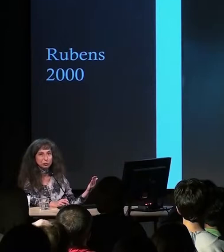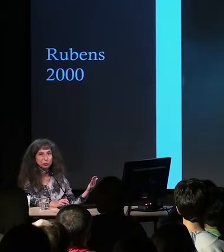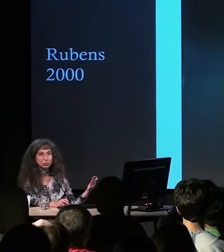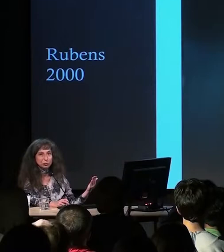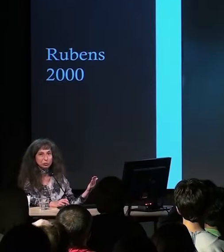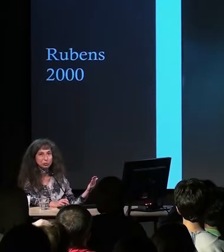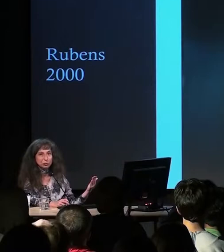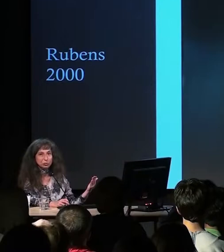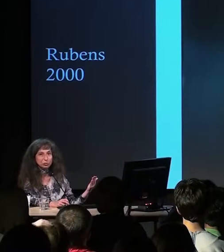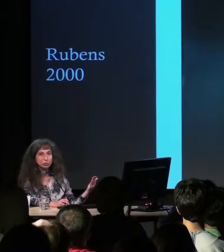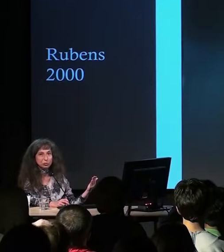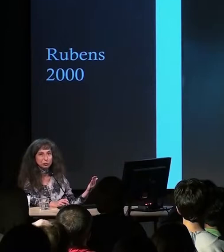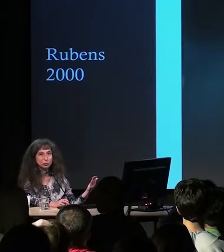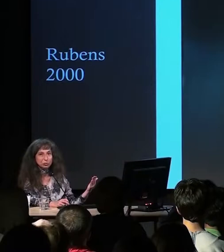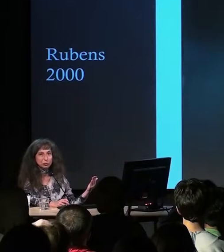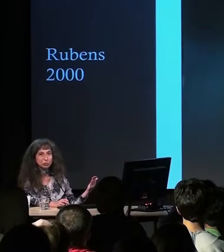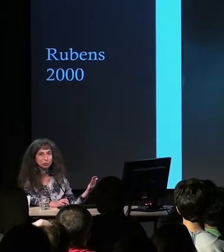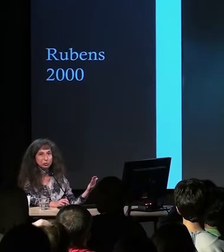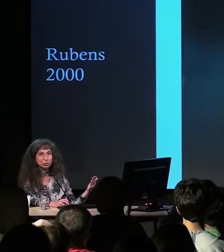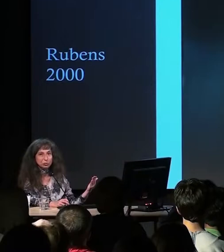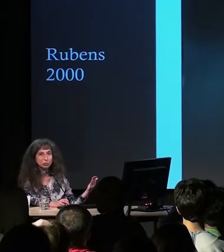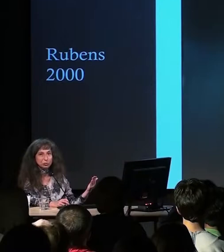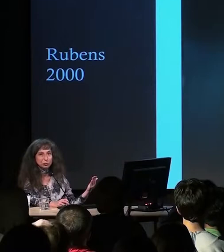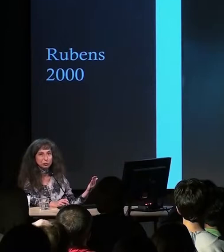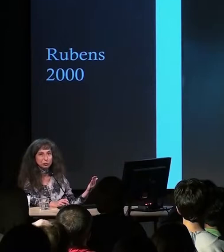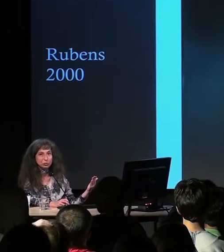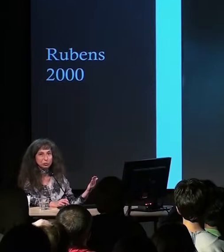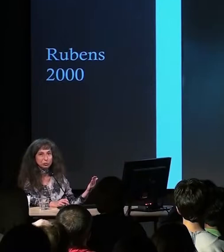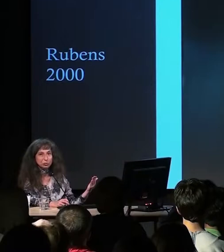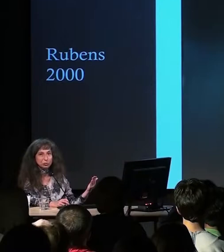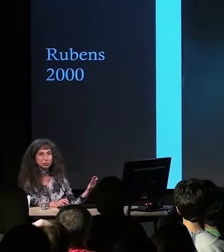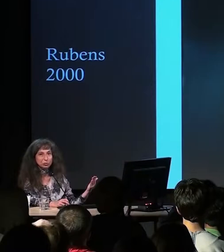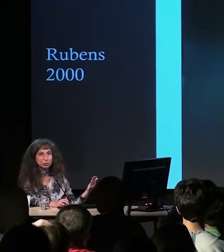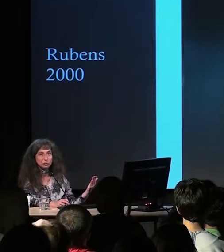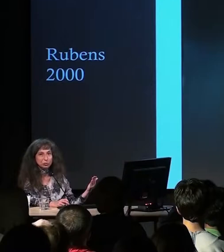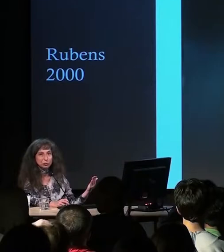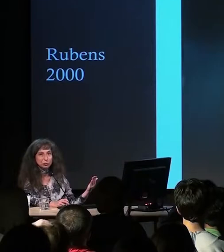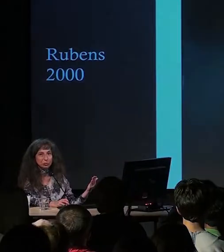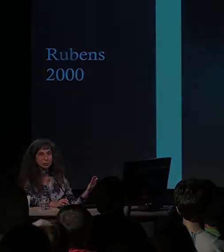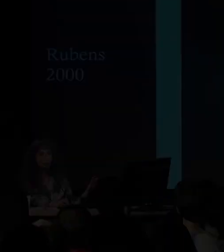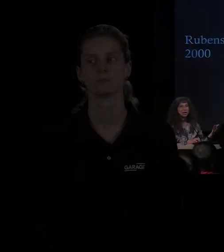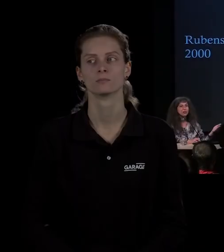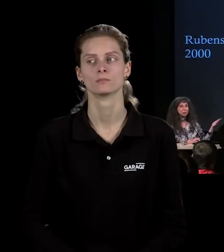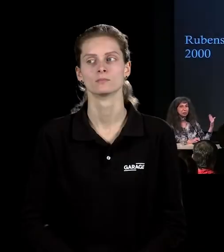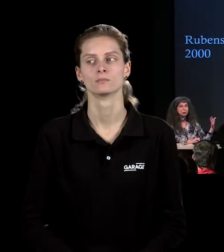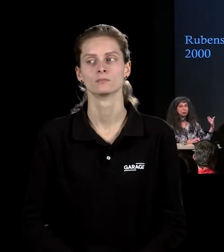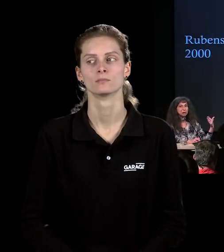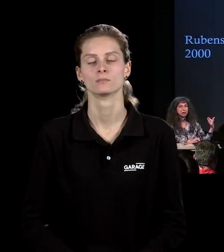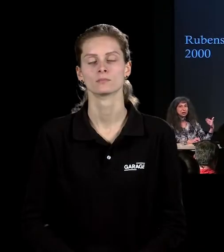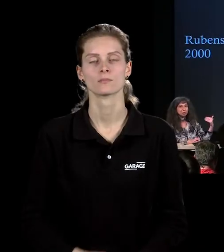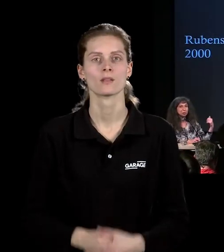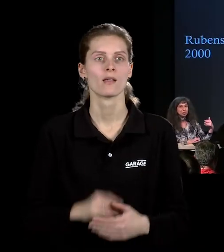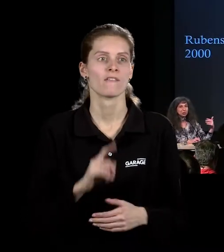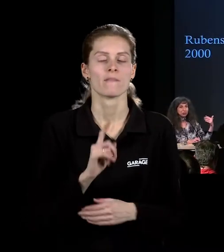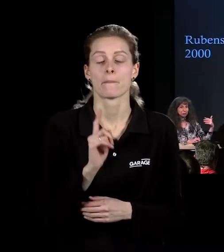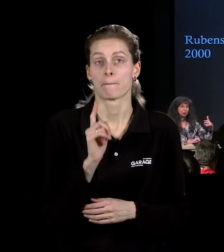множество золотистых кистей рук. Кисти рук словно хватают, ощупывают тело мужчины. Впервые он